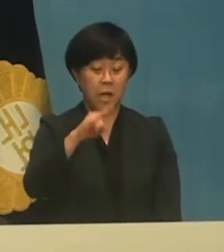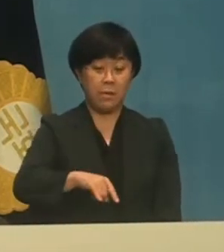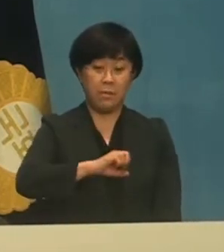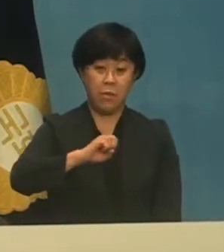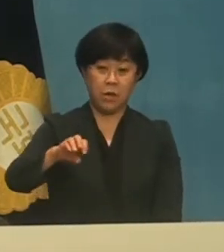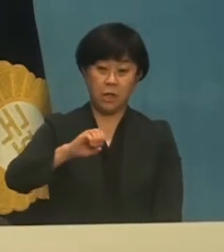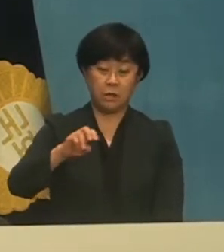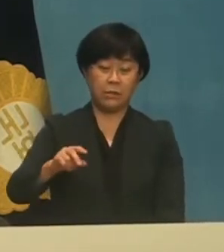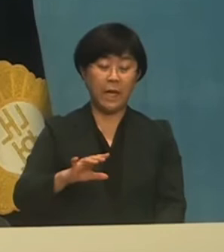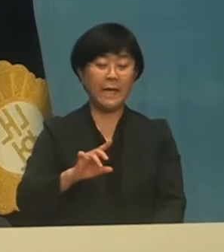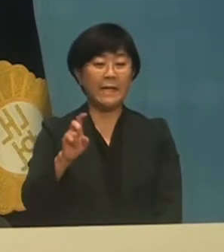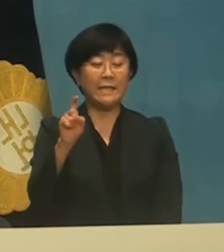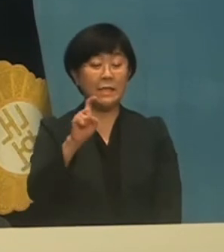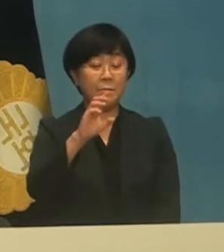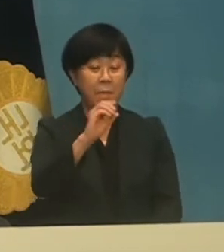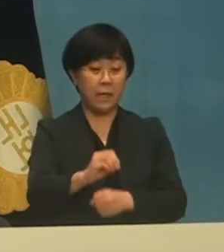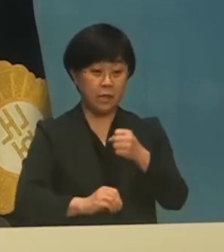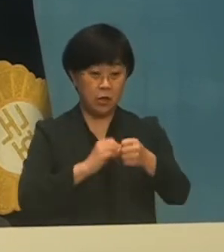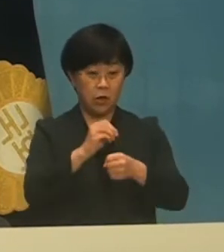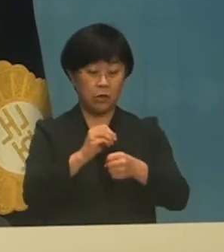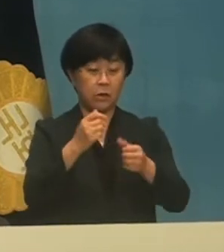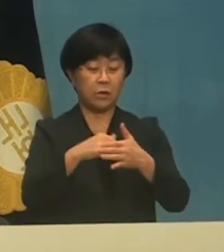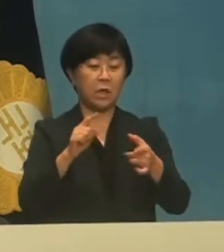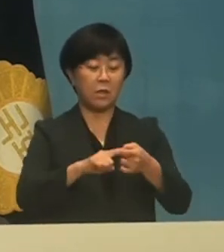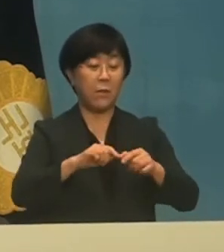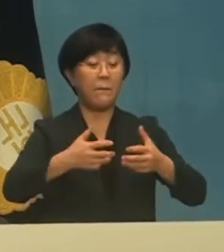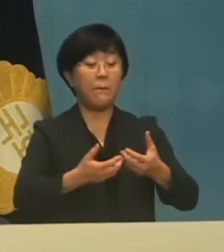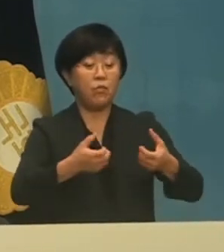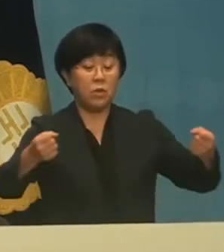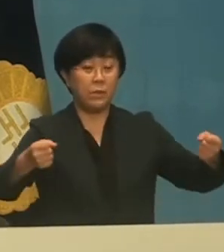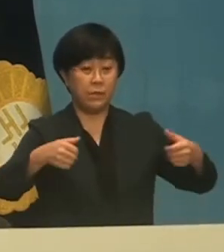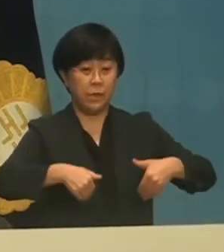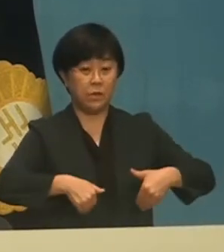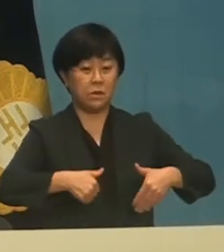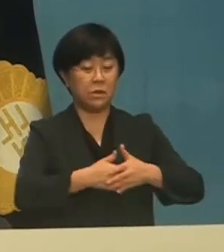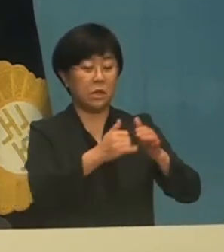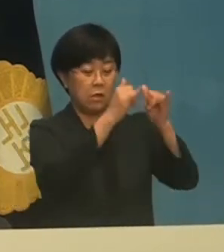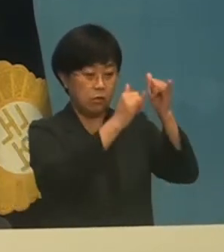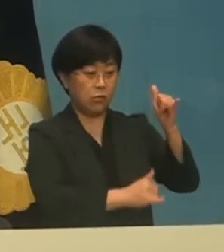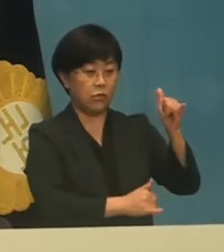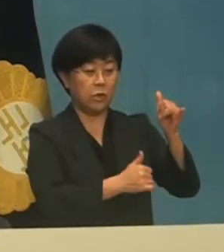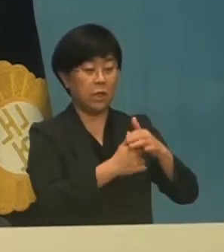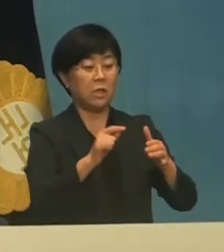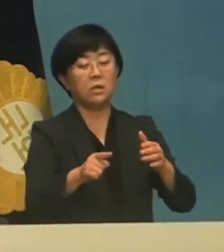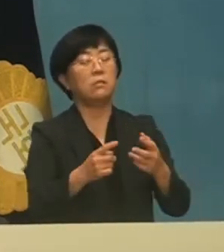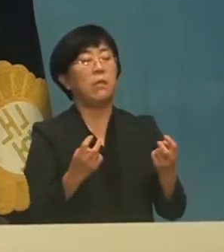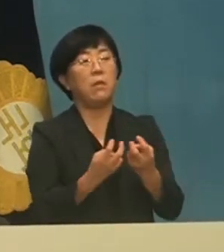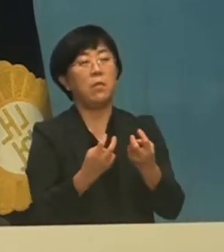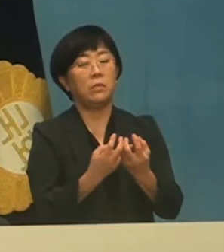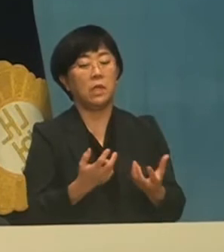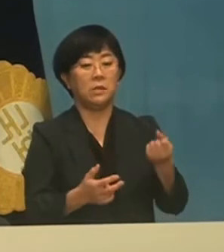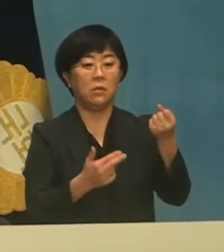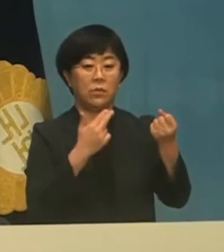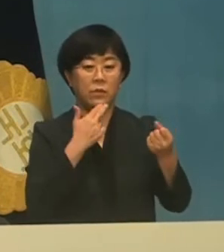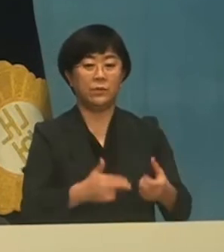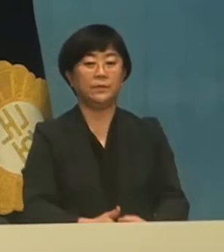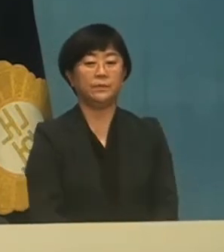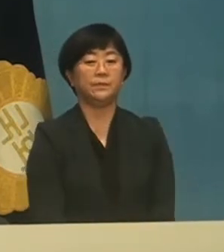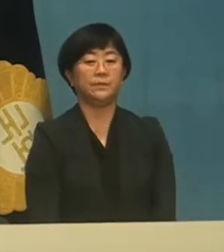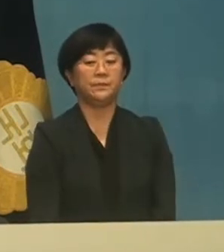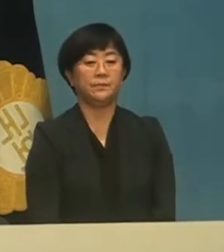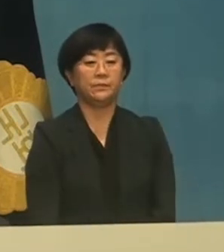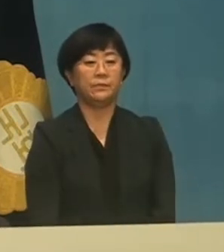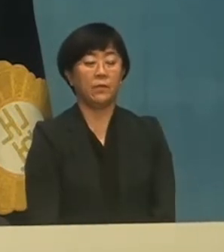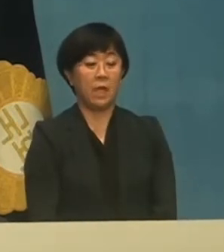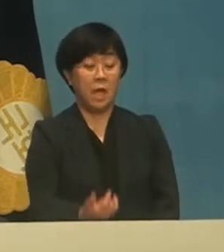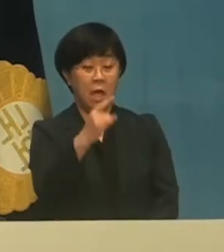최소 10만 년 생명체로부터 격리되어야 하는데 인류는 아직 그 방법을 가지고 있지 않습니다.